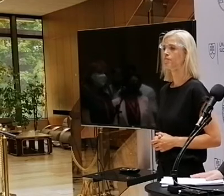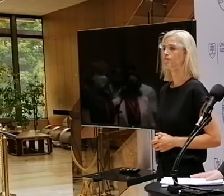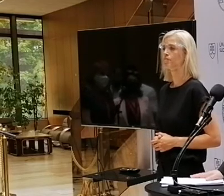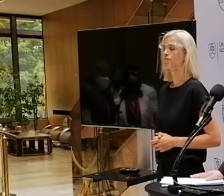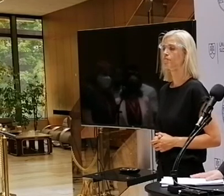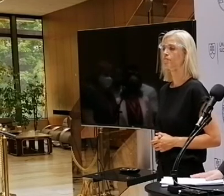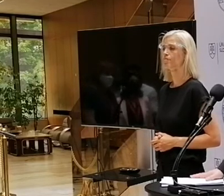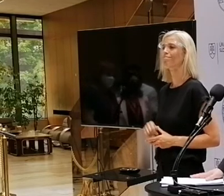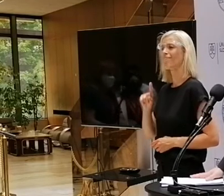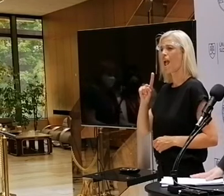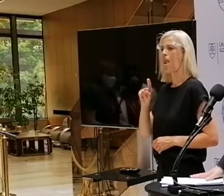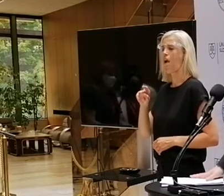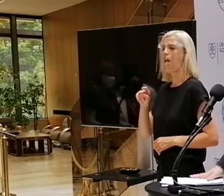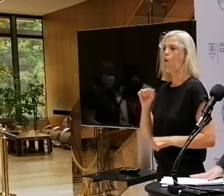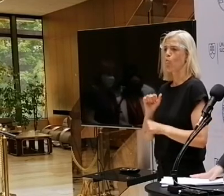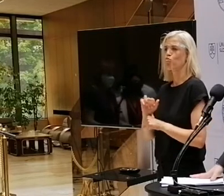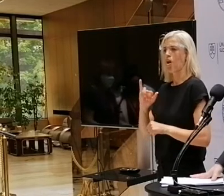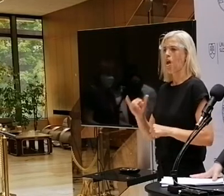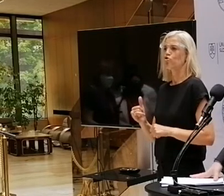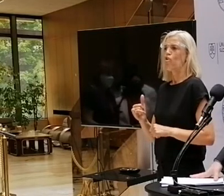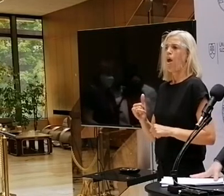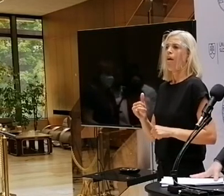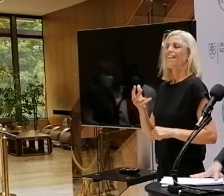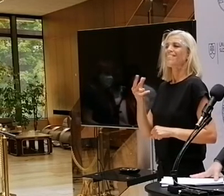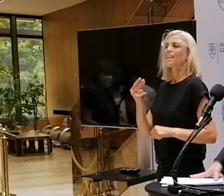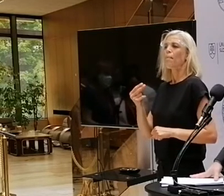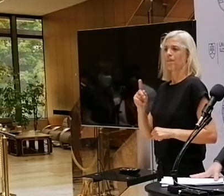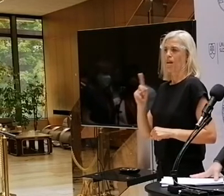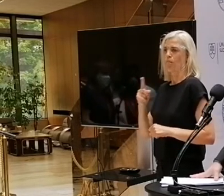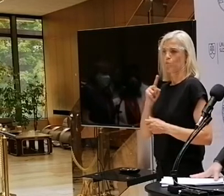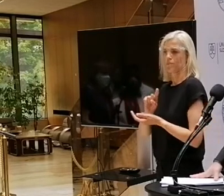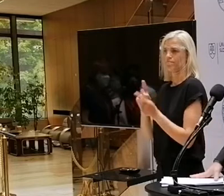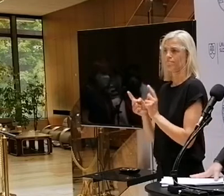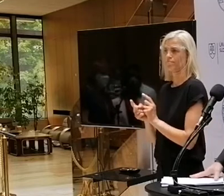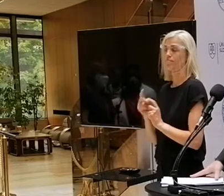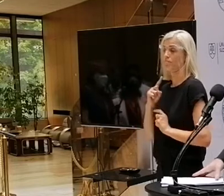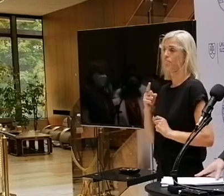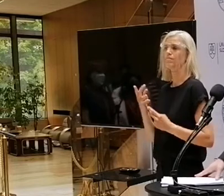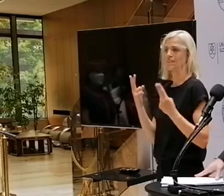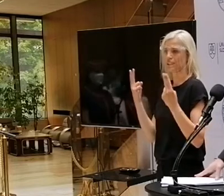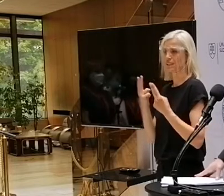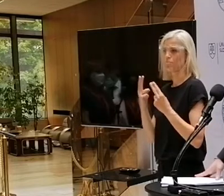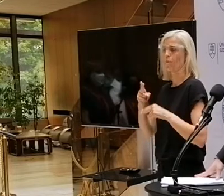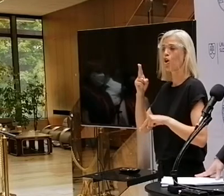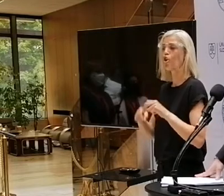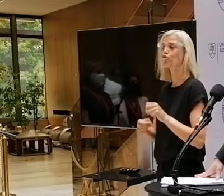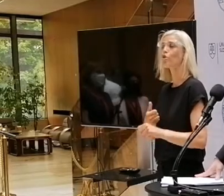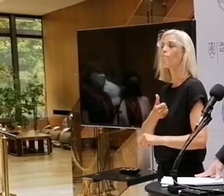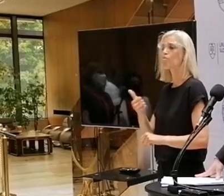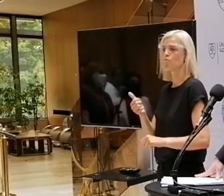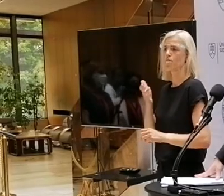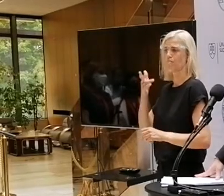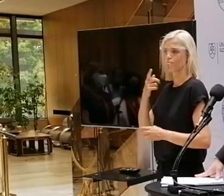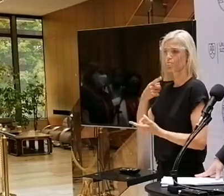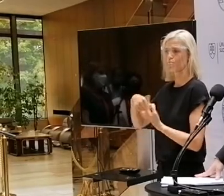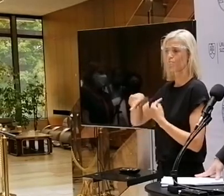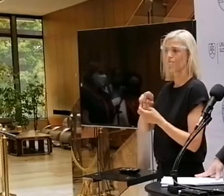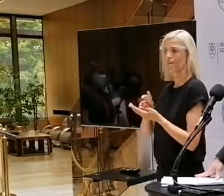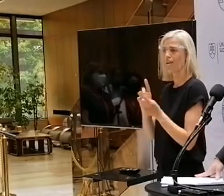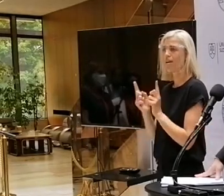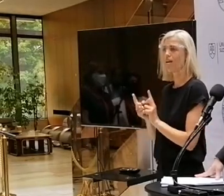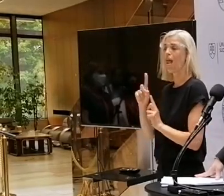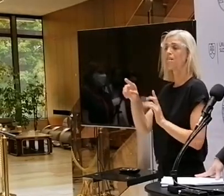Ale ešte to bude asi musieť formálne prerokovať tripartita. Tripartita to samozrejme koncom roka prerokuje, ale